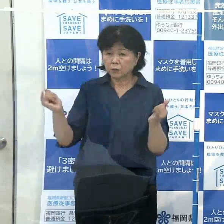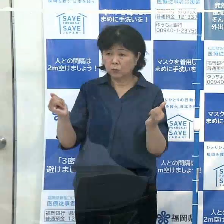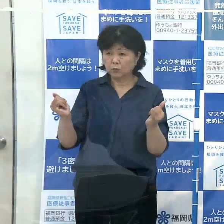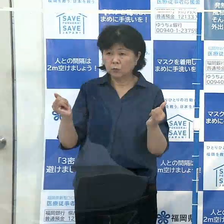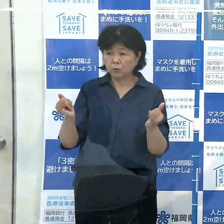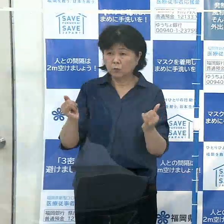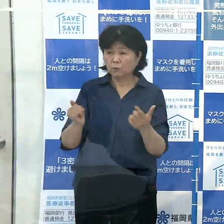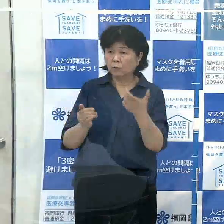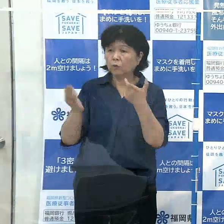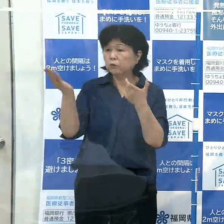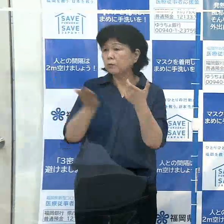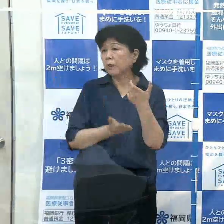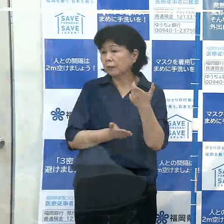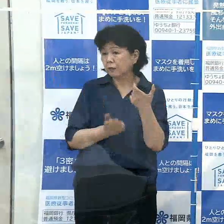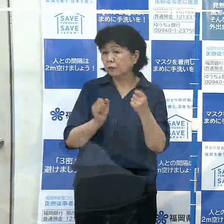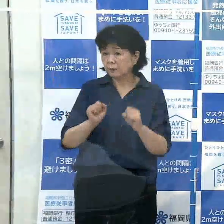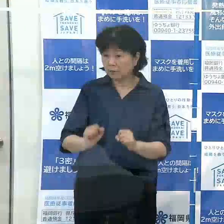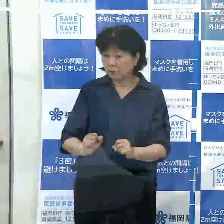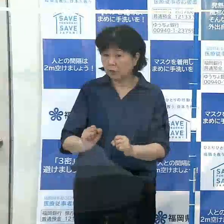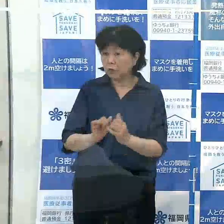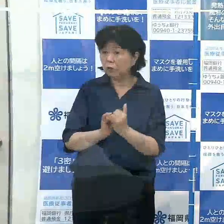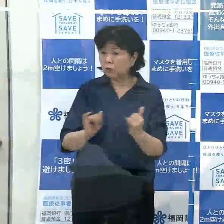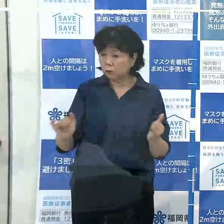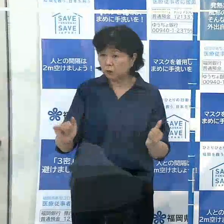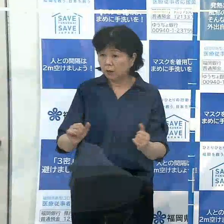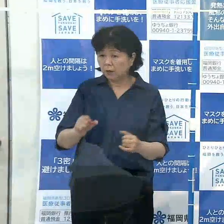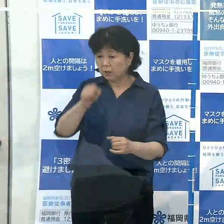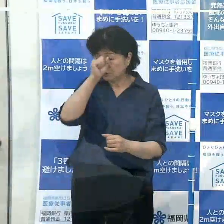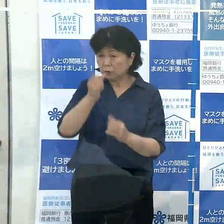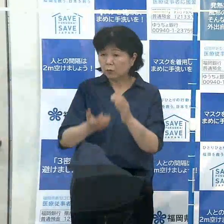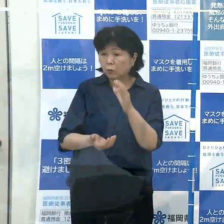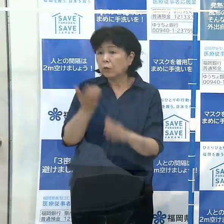ど言いましたように6割いらっしゃる。でその方々は無症状